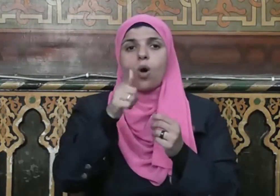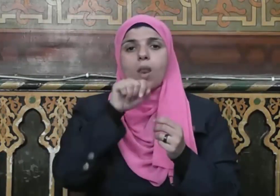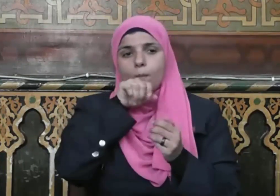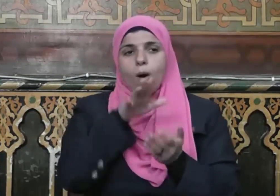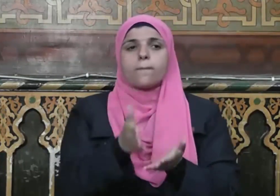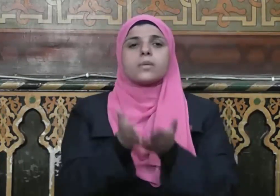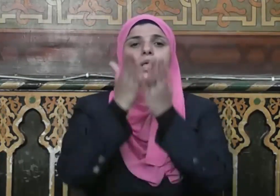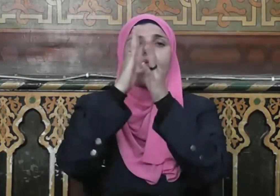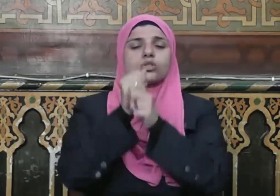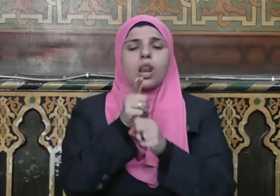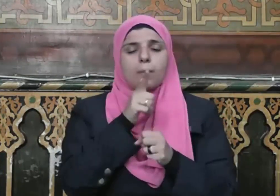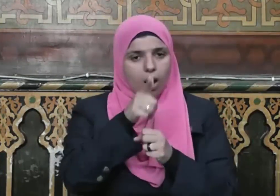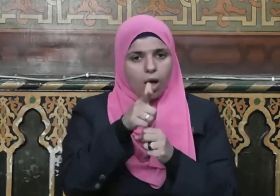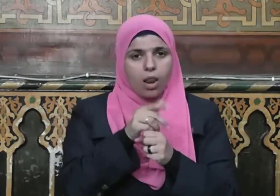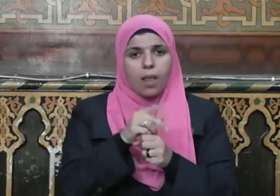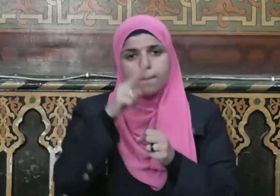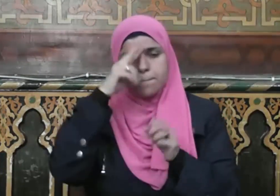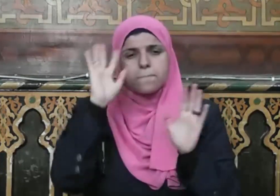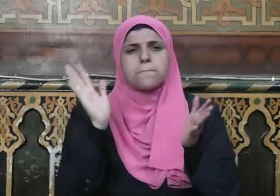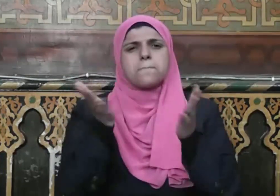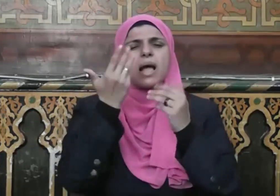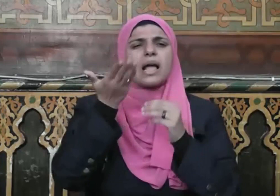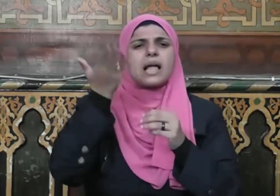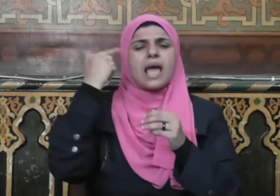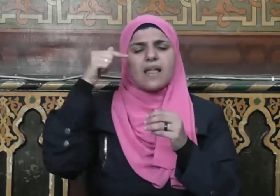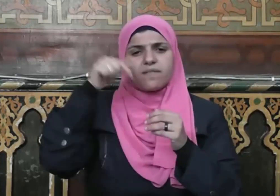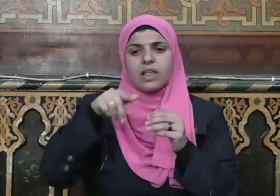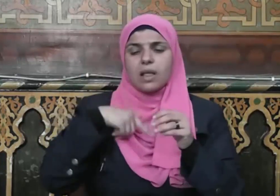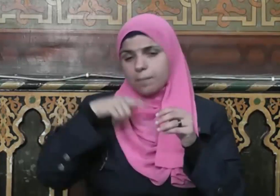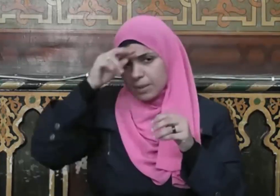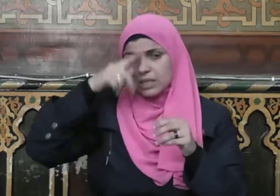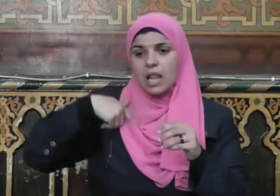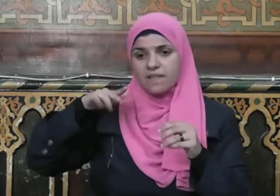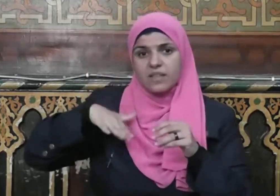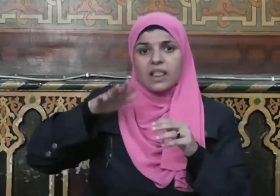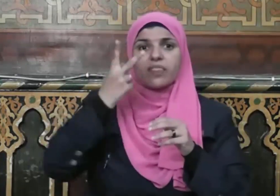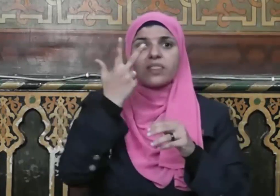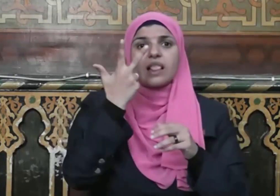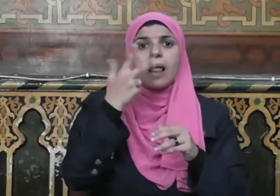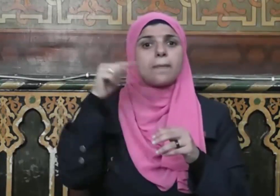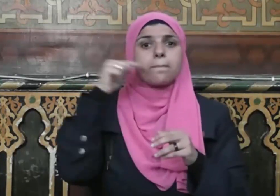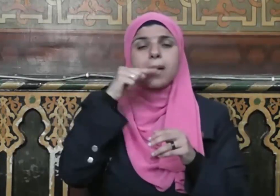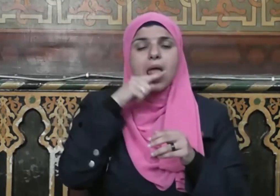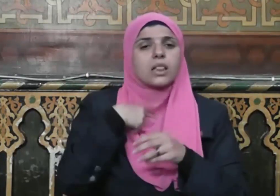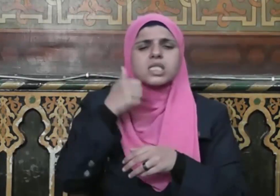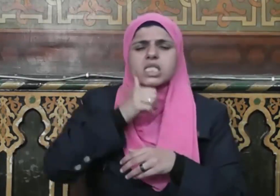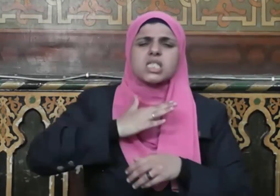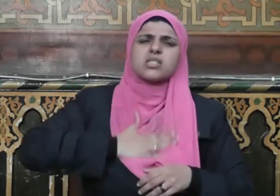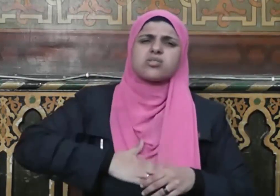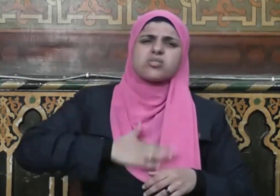وقال صلى الله عليه وسلم من كان له ثلاث بنات فصبر عليهن